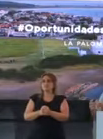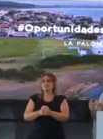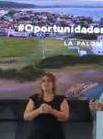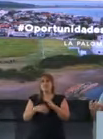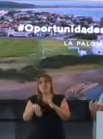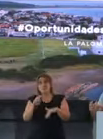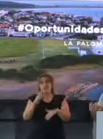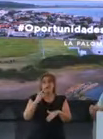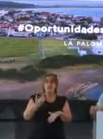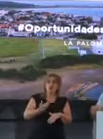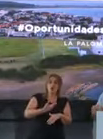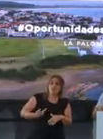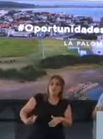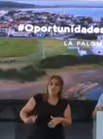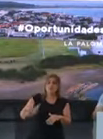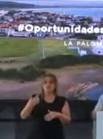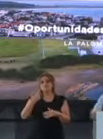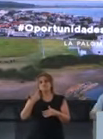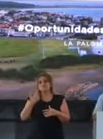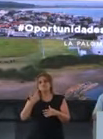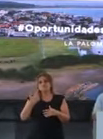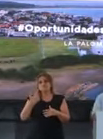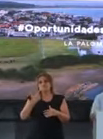más de gobernabilidad